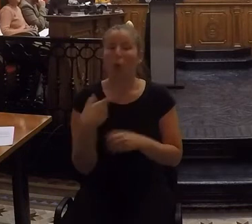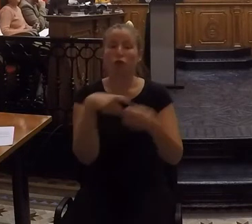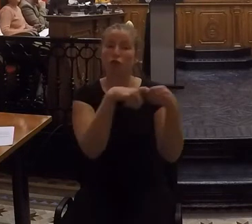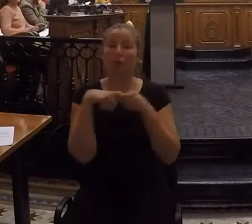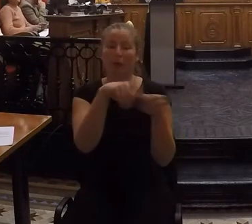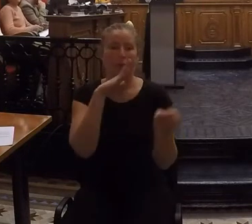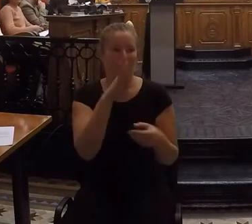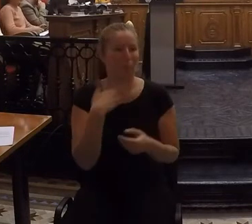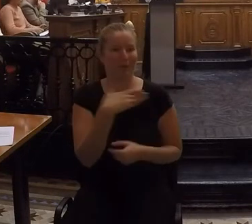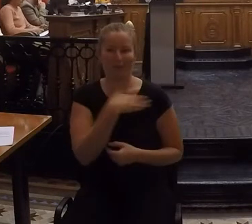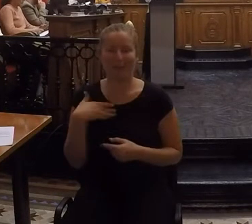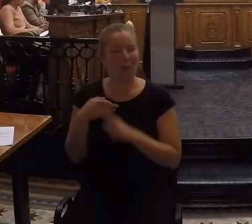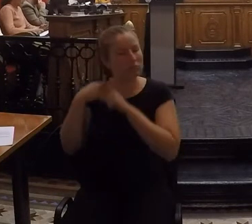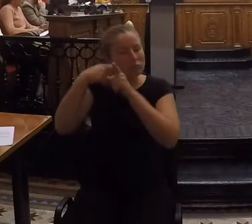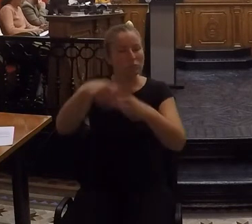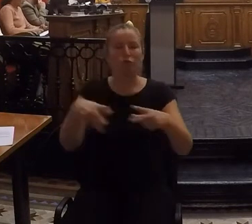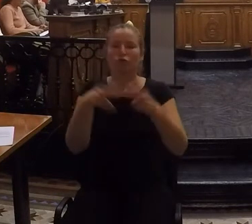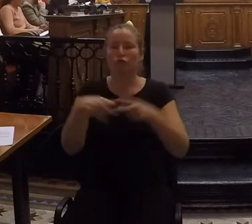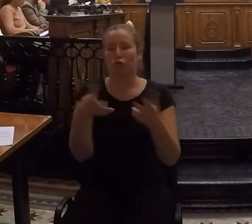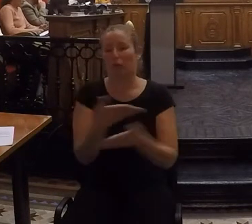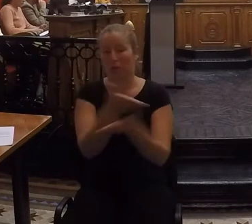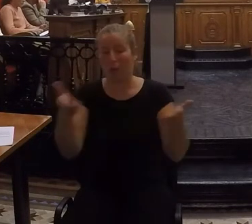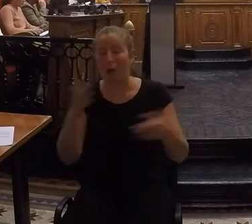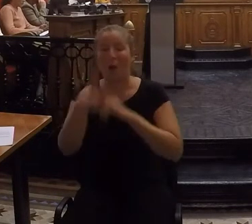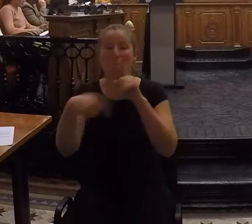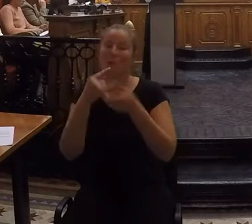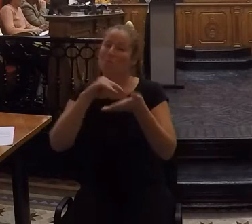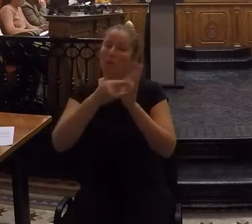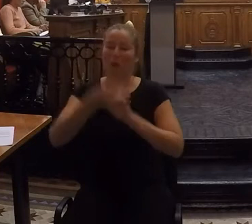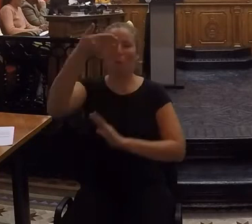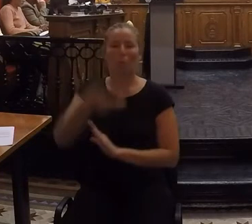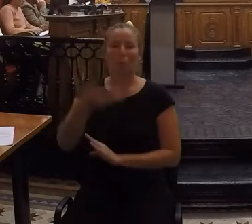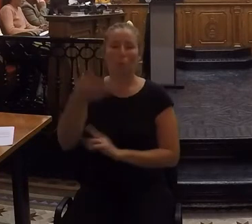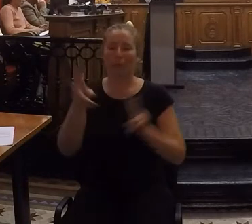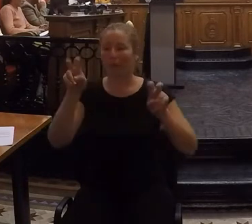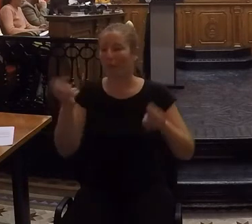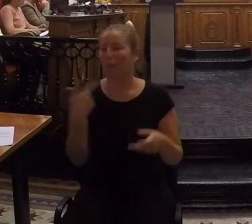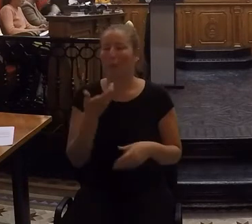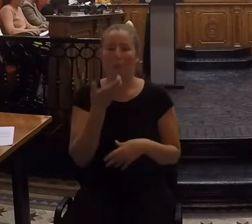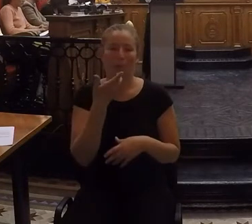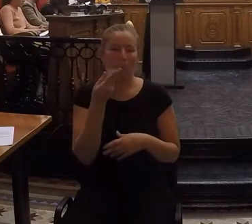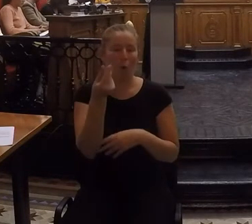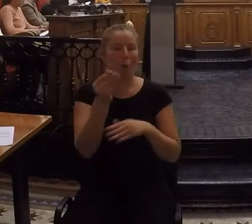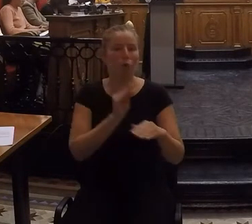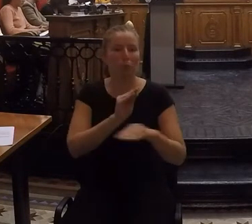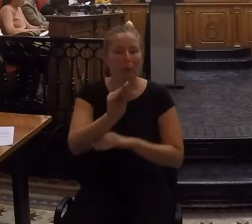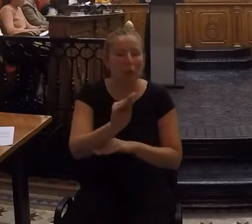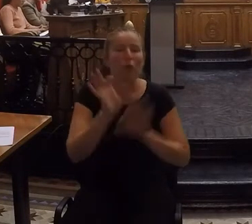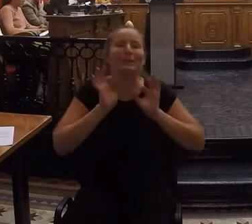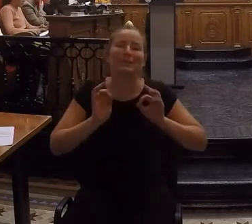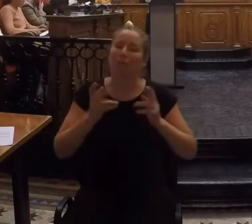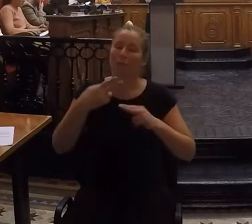aumento considerable en el área de bienestar social y con medidas importantes como las subvenciones para la rehabilitación de